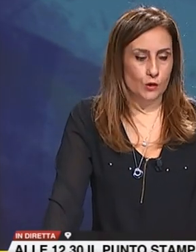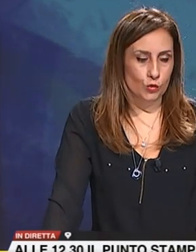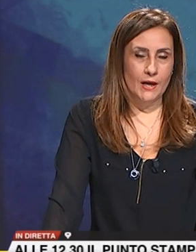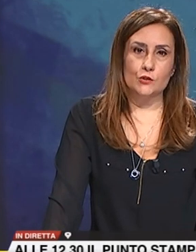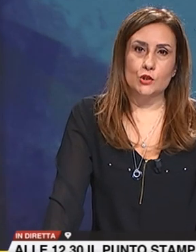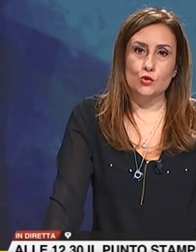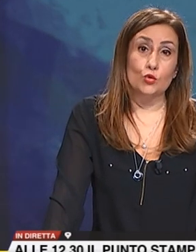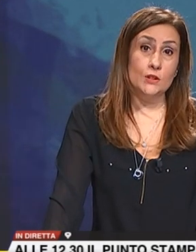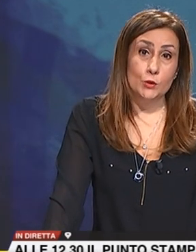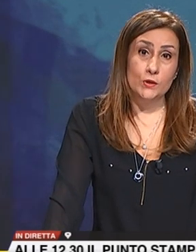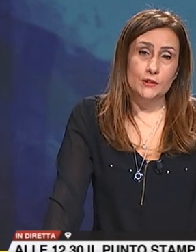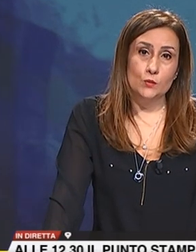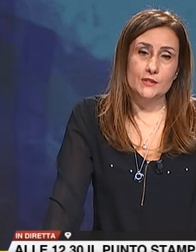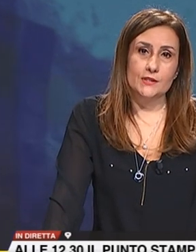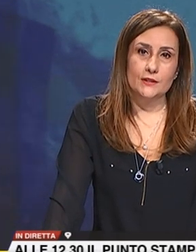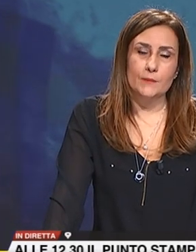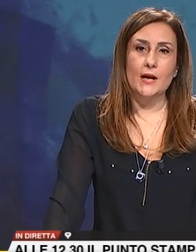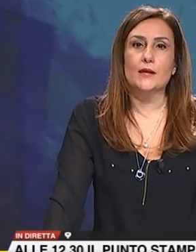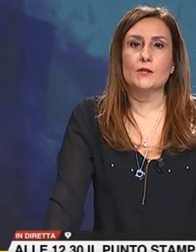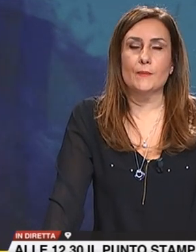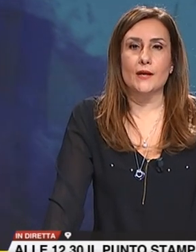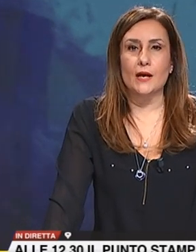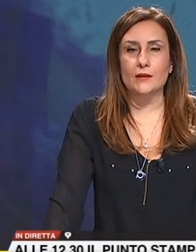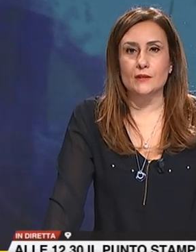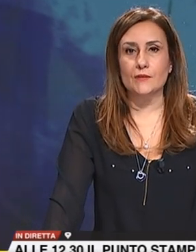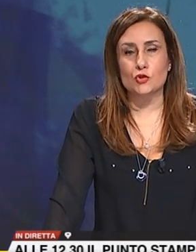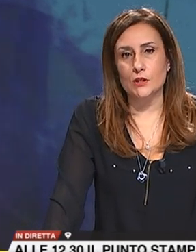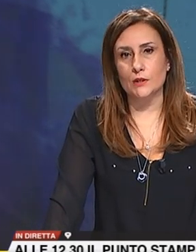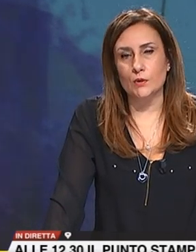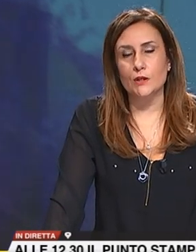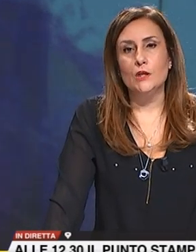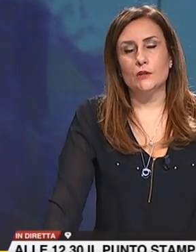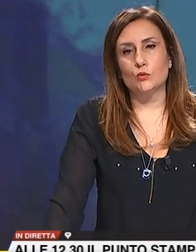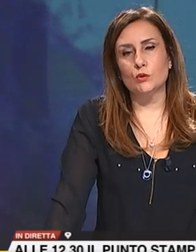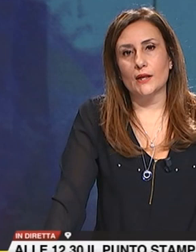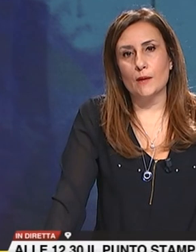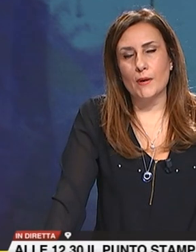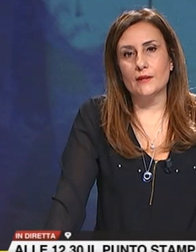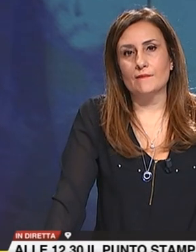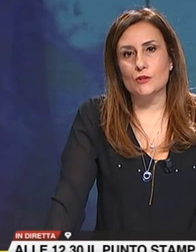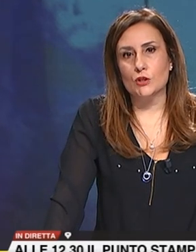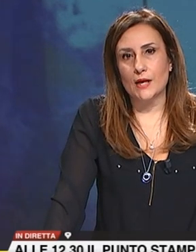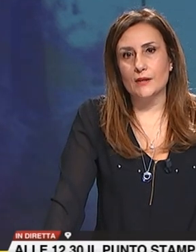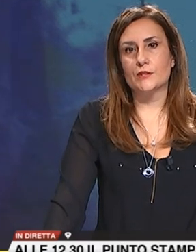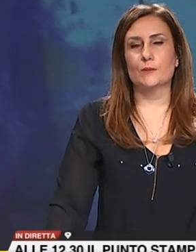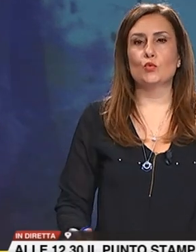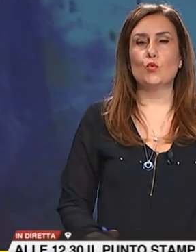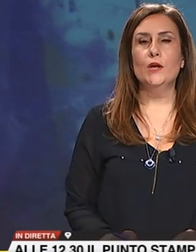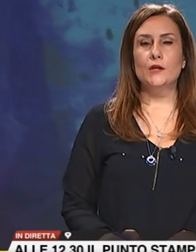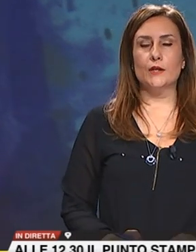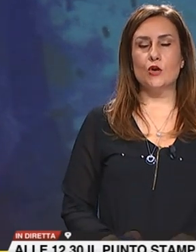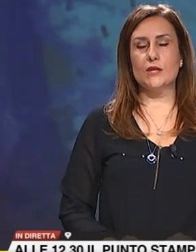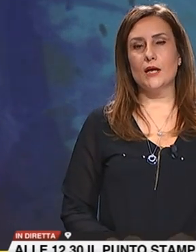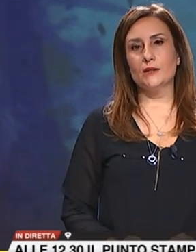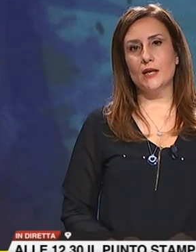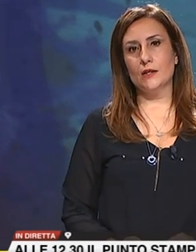Covid, contagi che sono diminuiti in queste settimane, ma si parlerà anche dei vaccini e quindi di tutta la campagna vaccinale. Sentiremo dunque